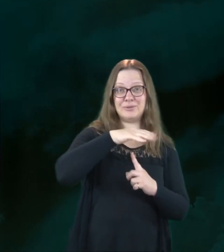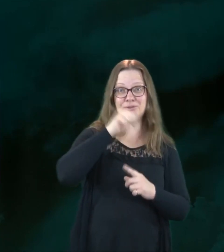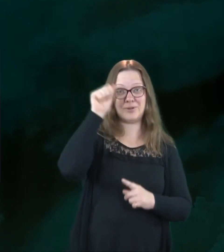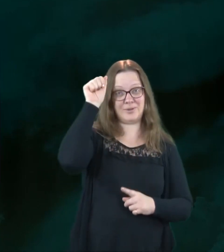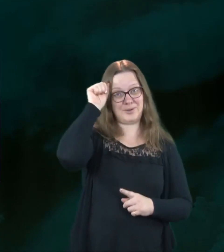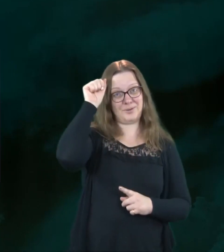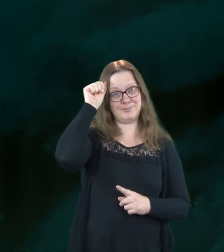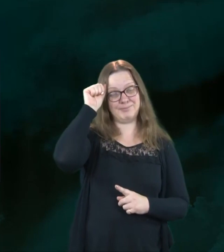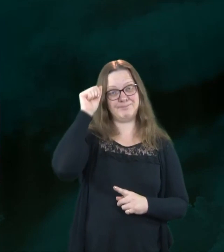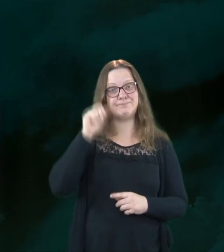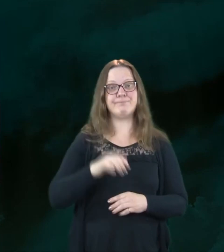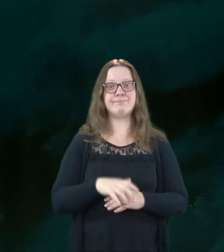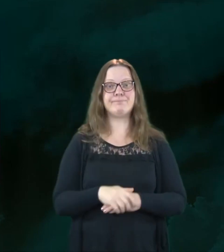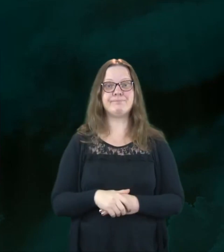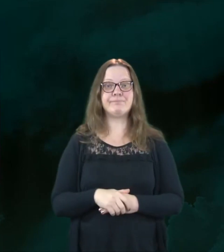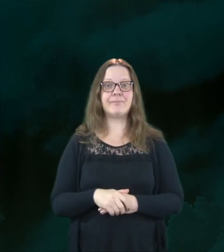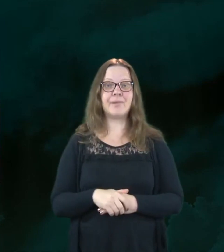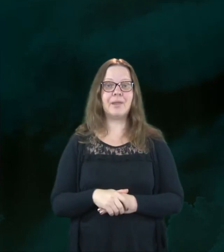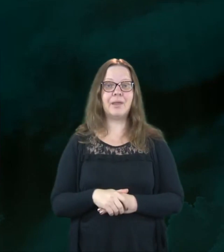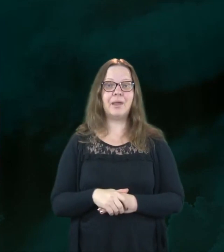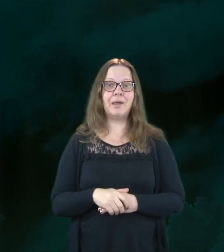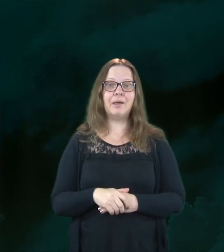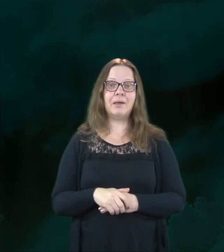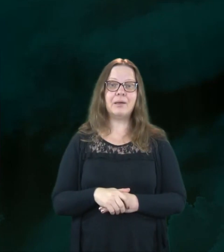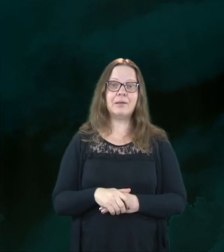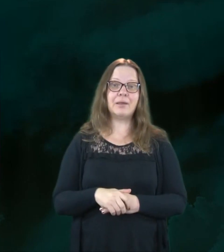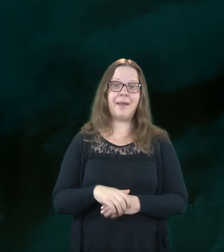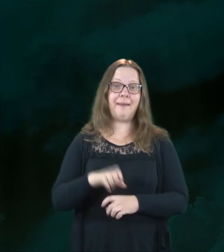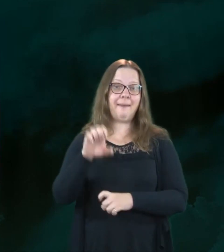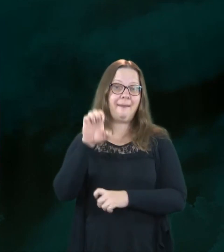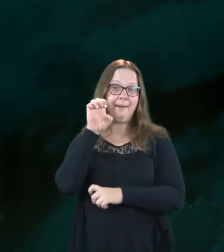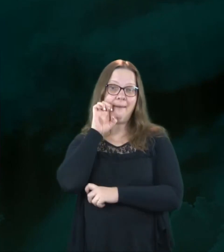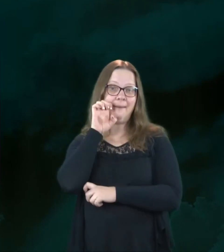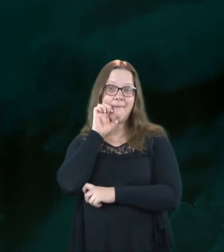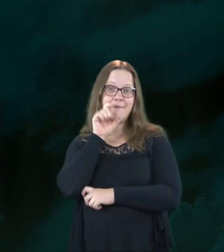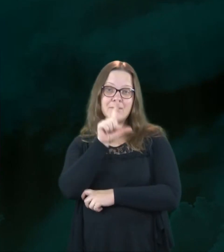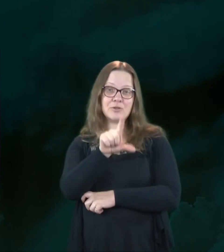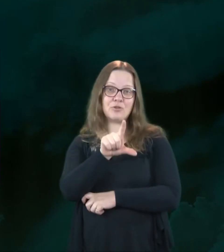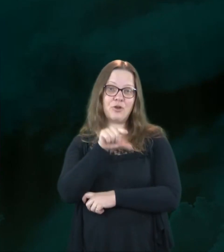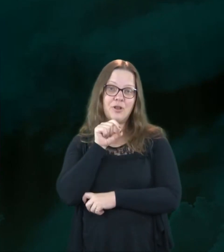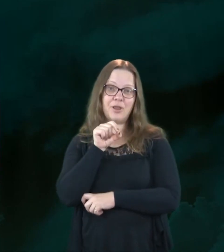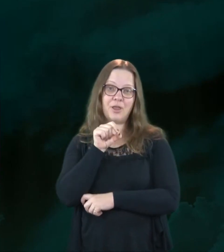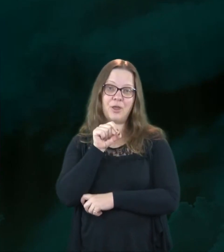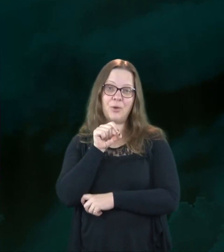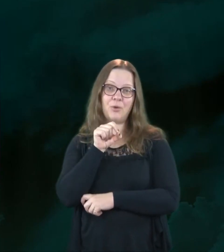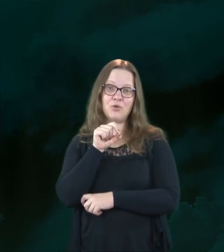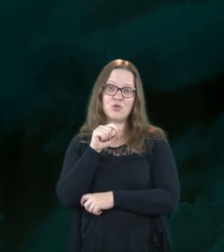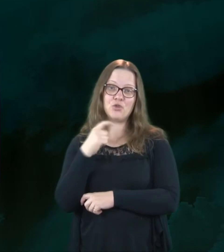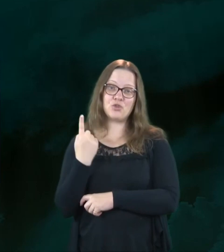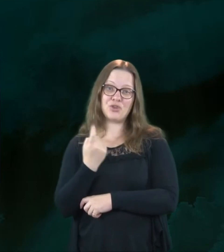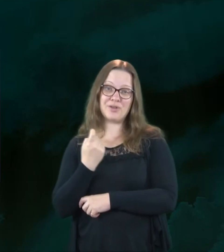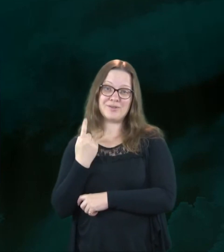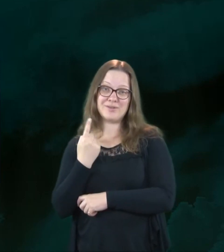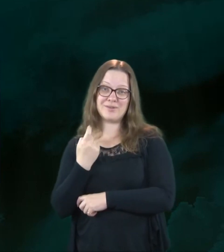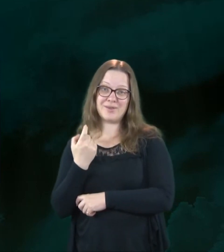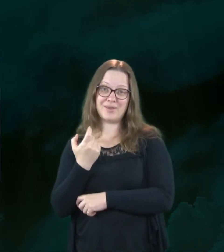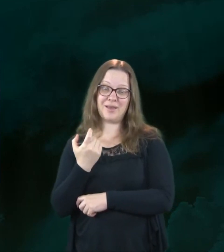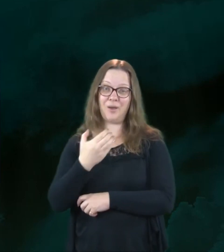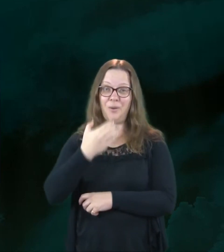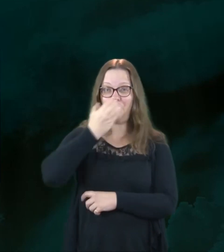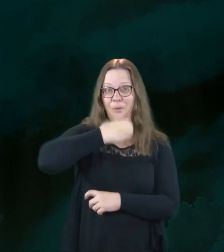foi, né, tomou do fruto da árvore do conhecimento do bem e do mal, que Deus disse para não